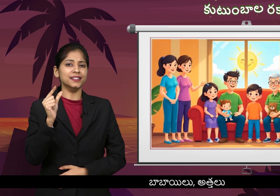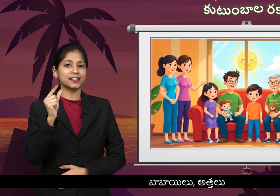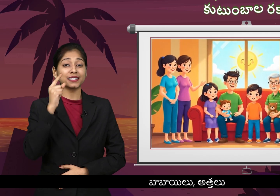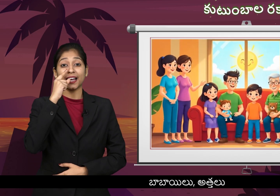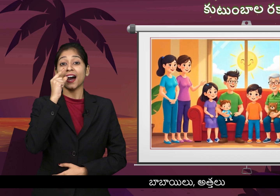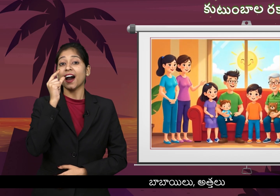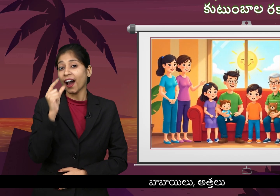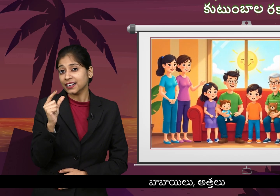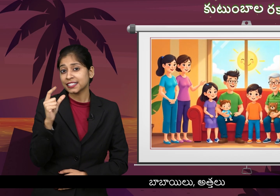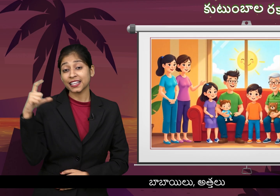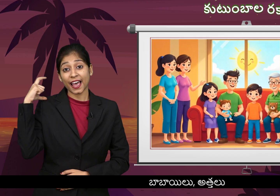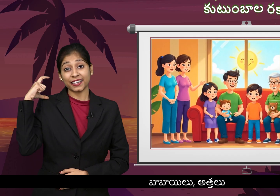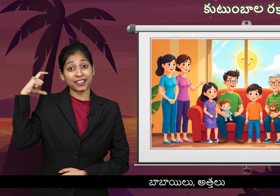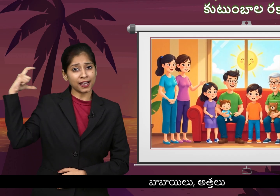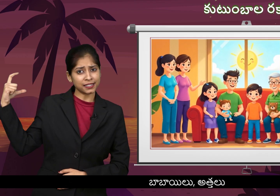బాబాయిలు, అత్తలు